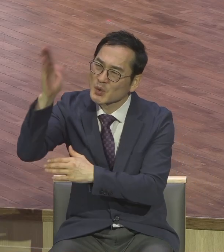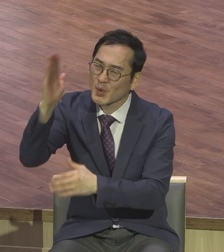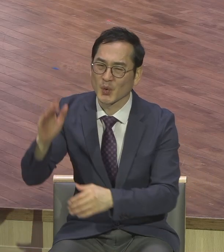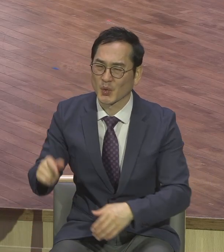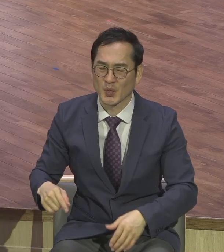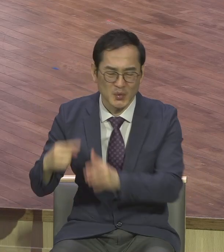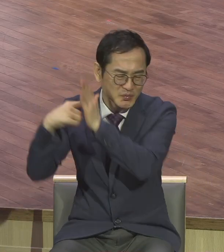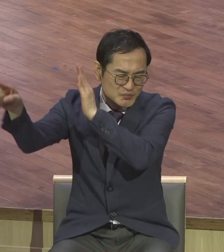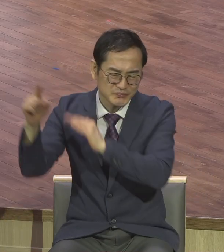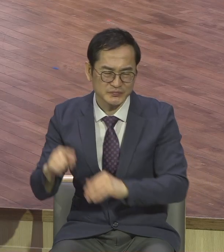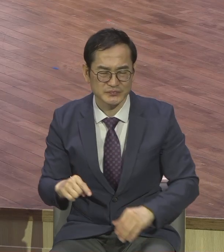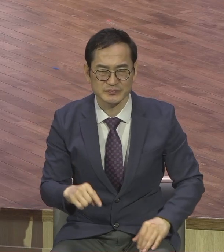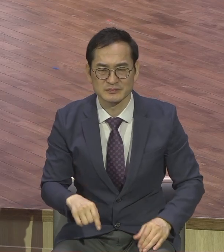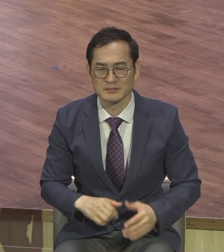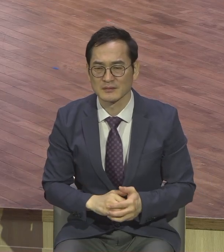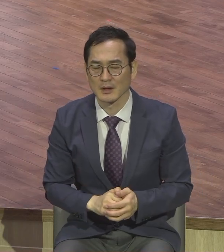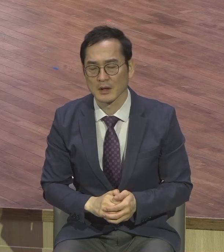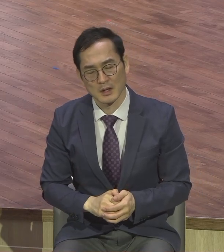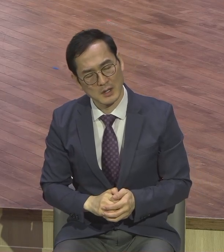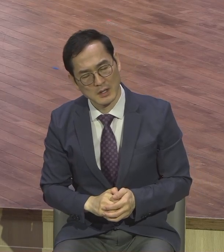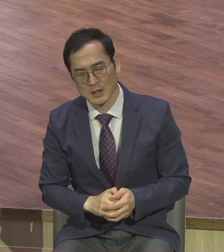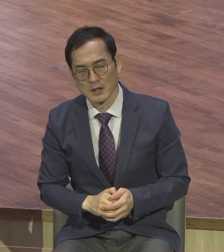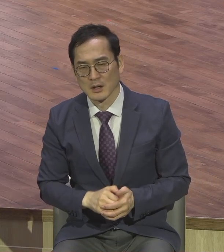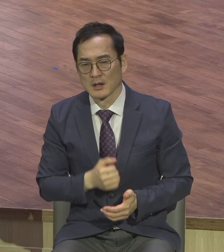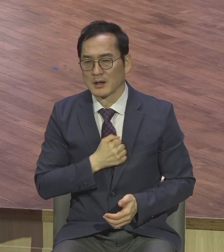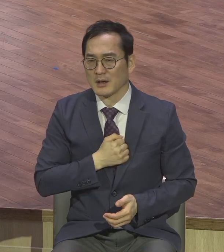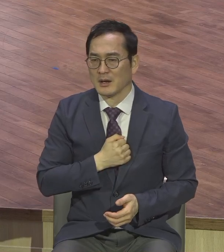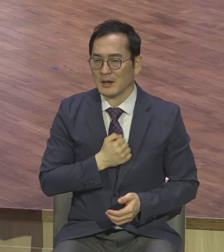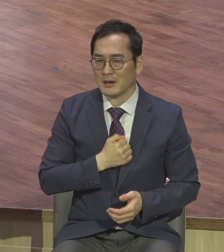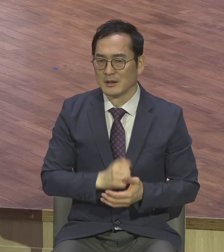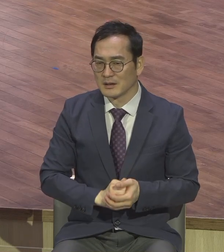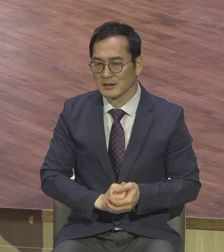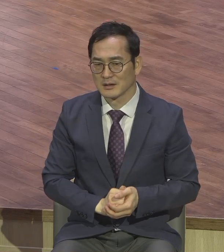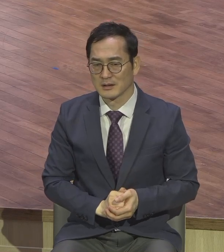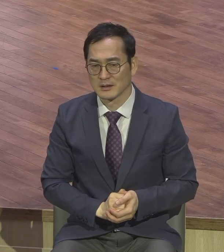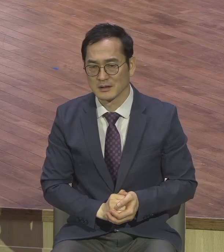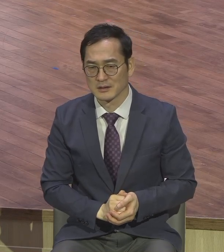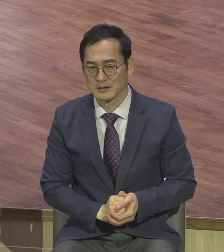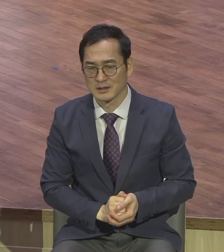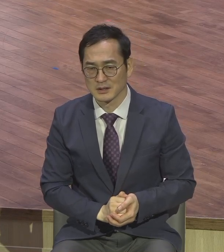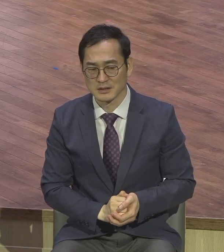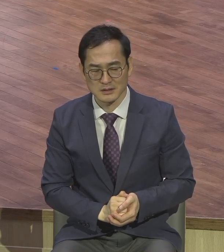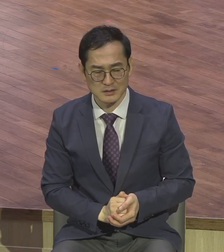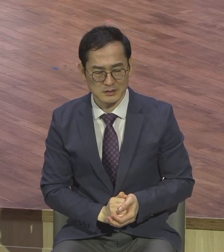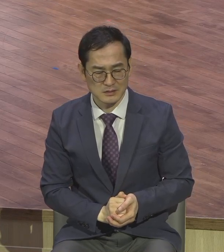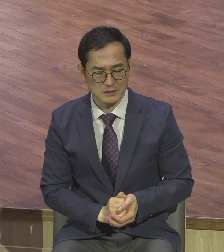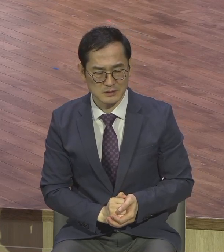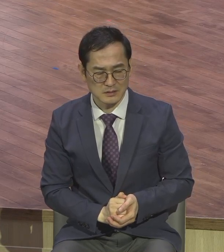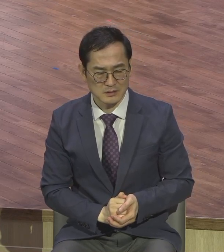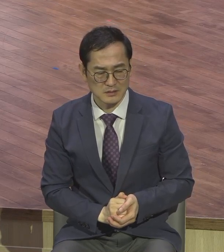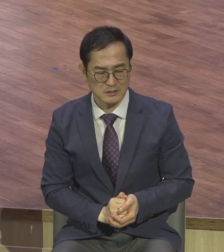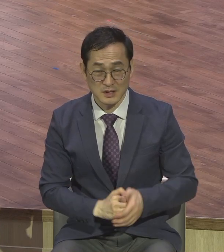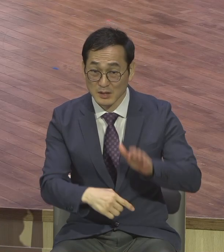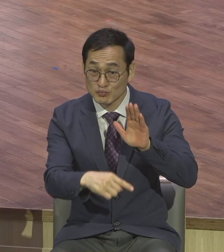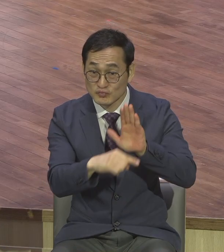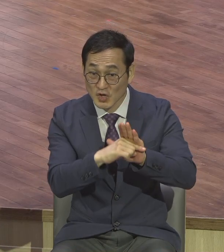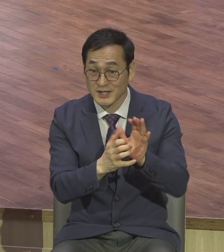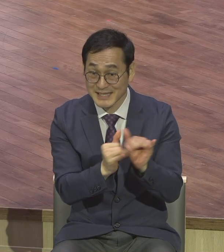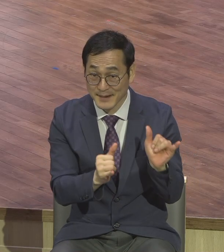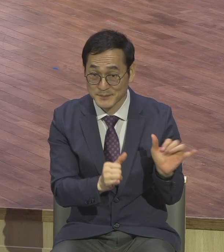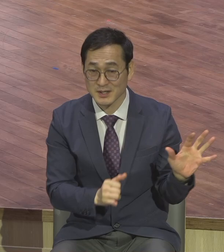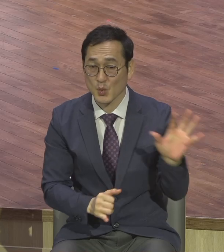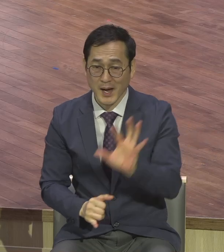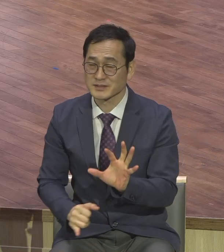이 부정적인 사람들하고 만나서 한 시간만 대화해보면 끝나버립니다. 은혜 하나도 못 받고, 기도도 안